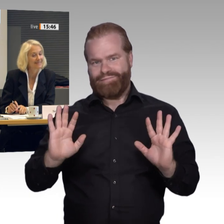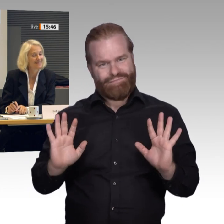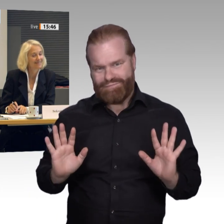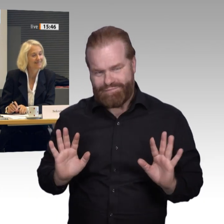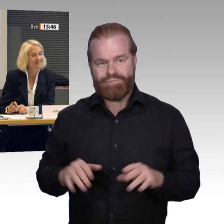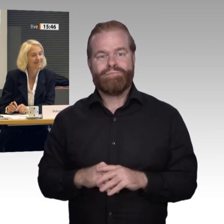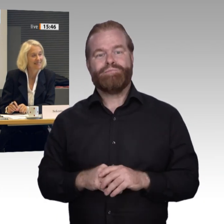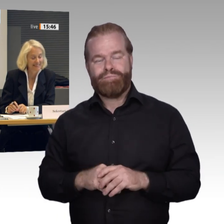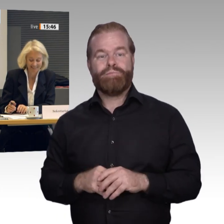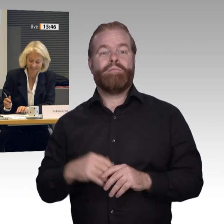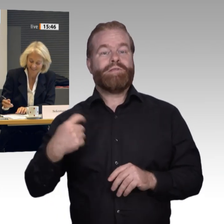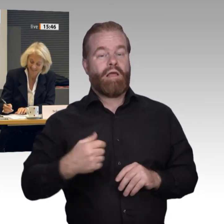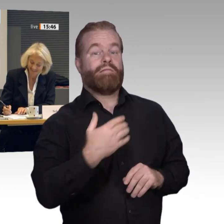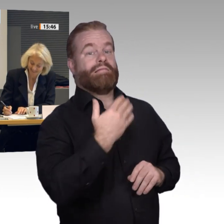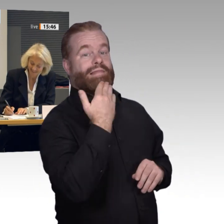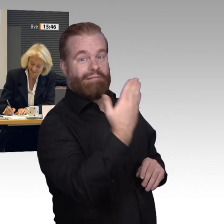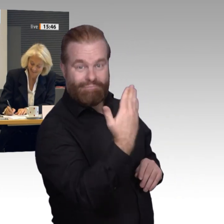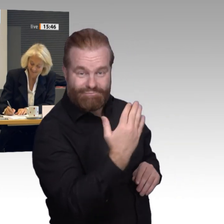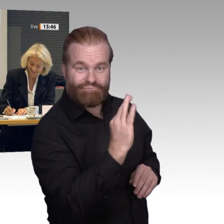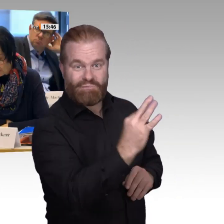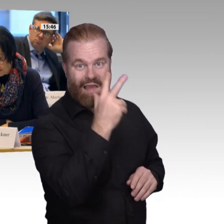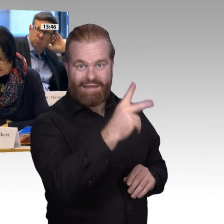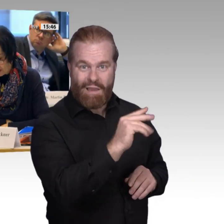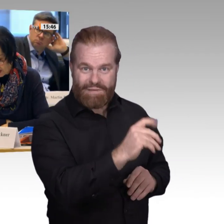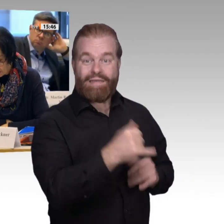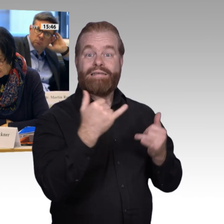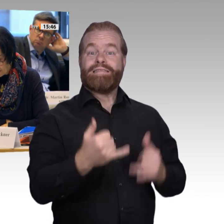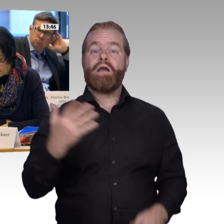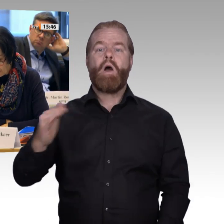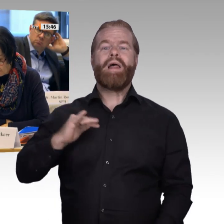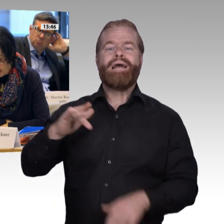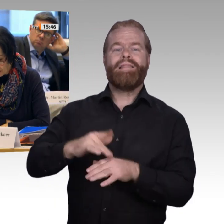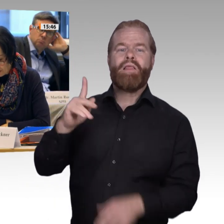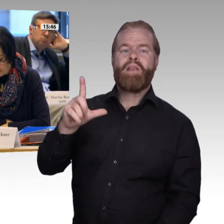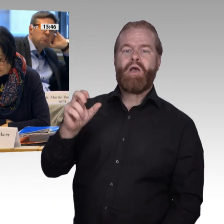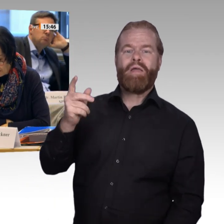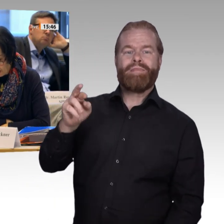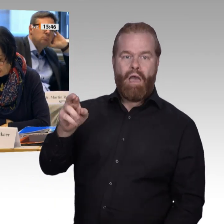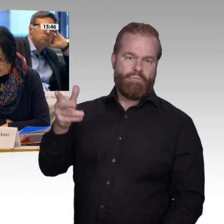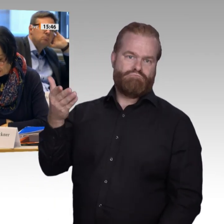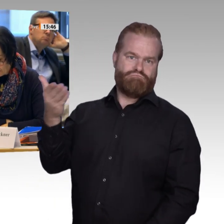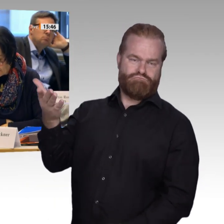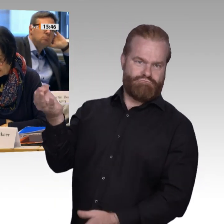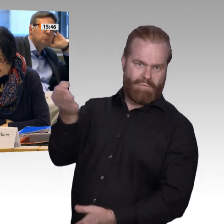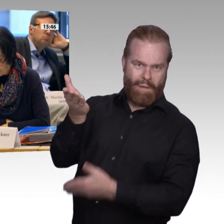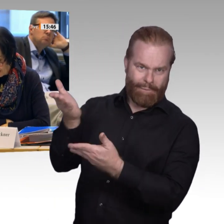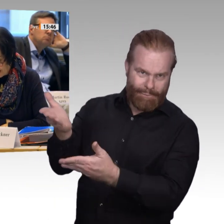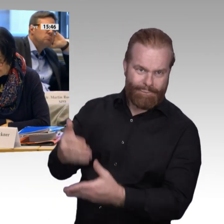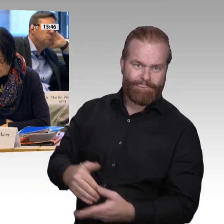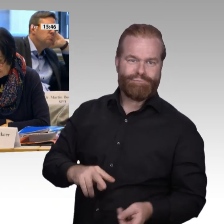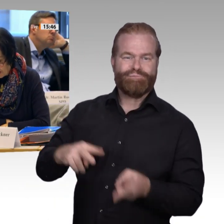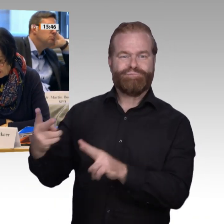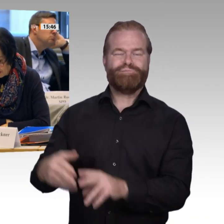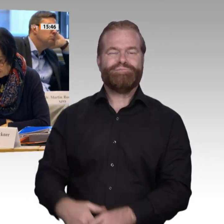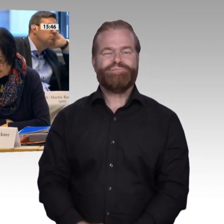an den DGB und den VDK und bezieht sich auch auf das Budget für Ausbildung. Und ich würde Sie gerne